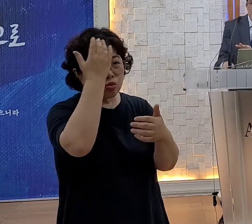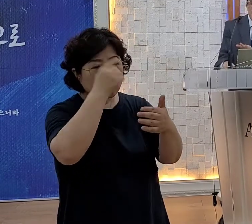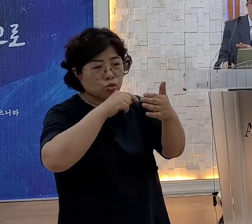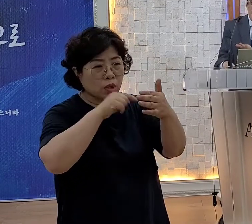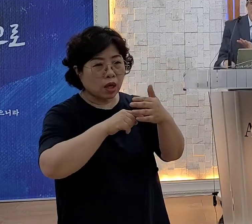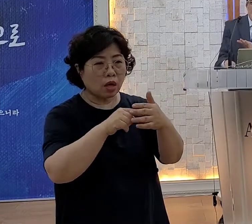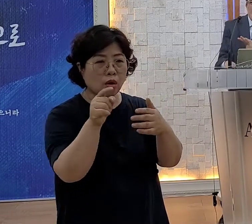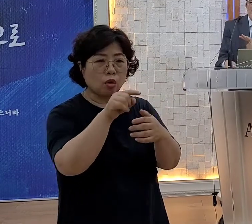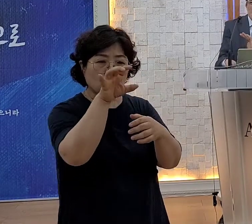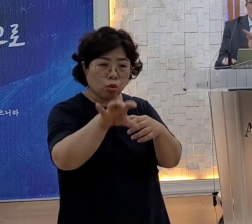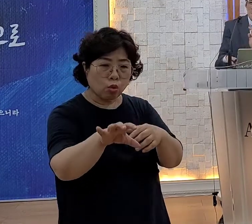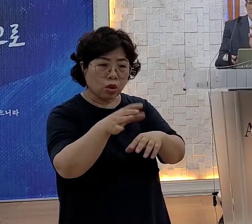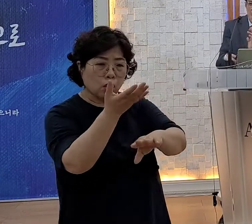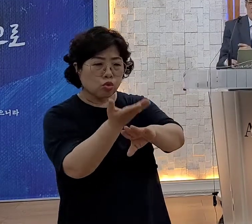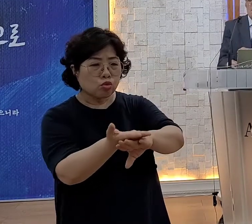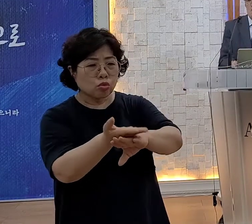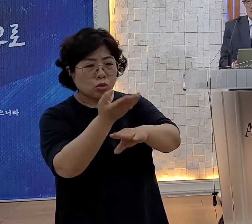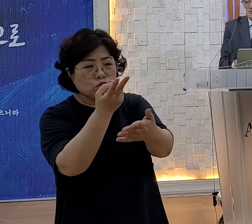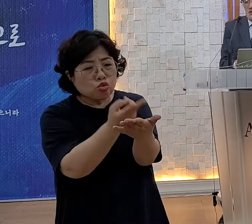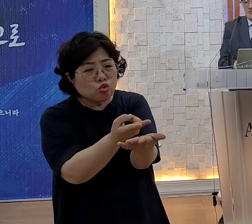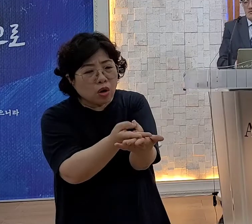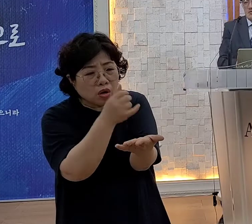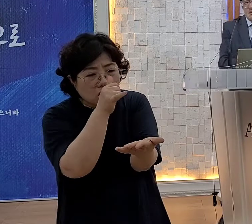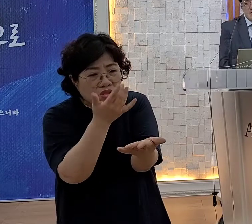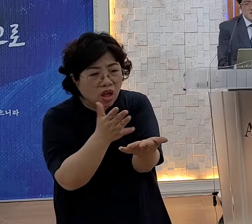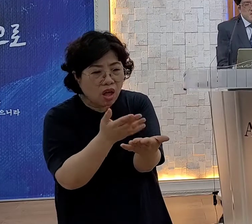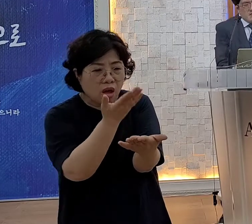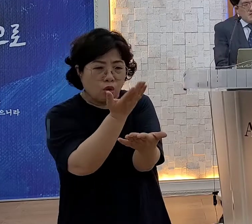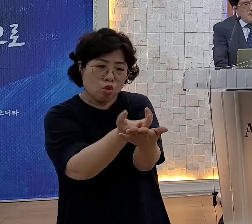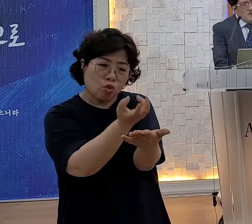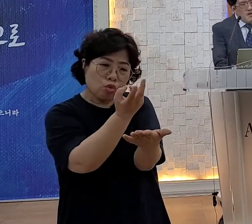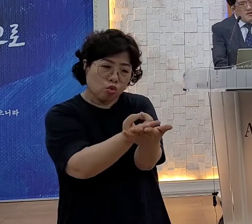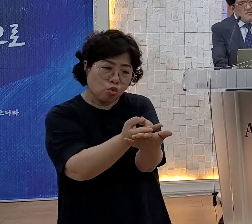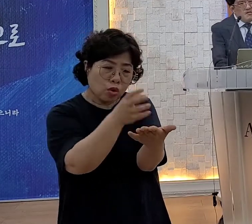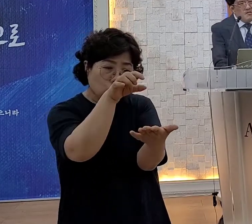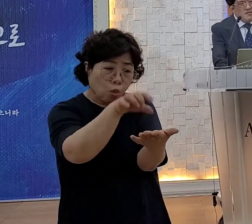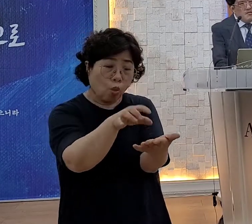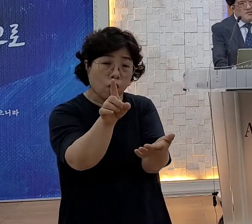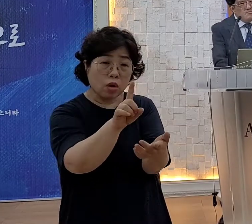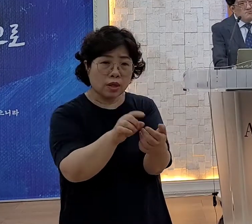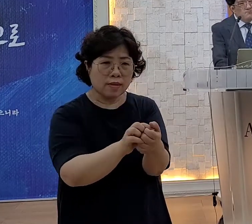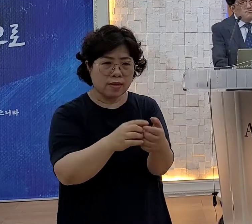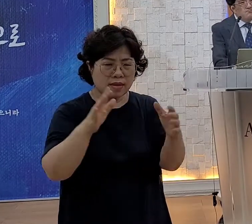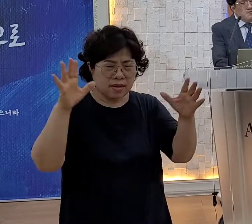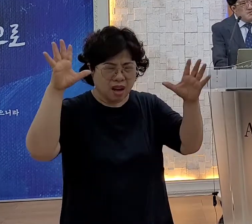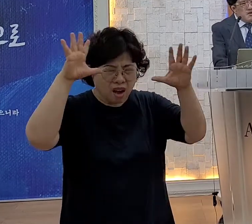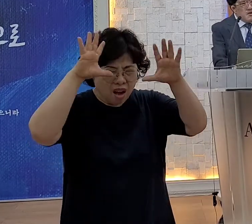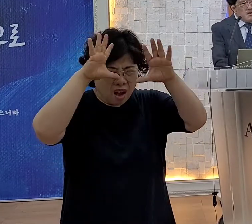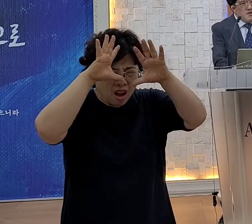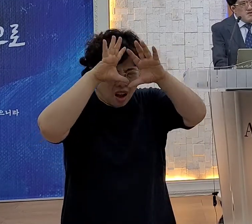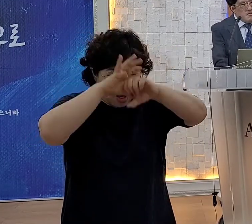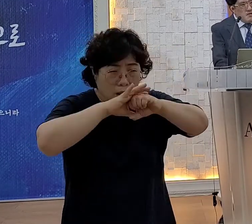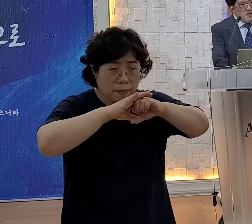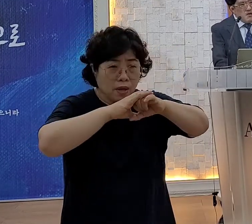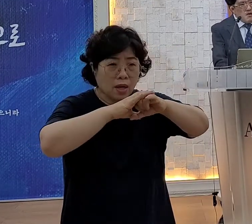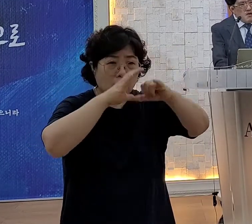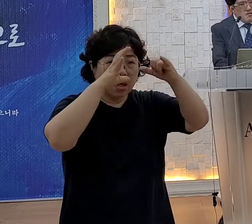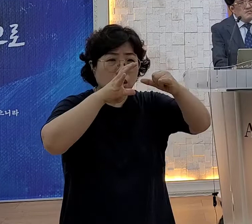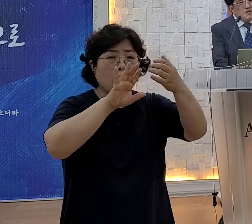있었습니다. 그 누워 있는 장소가 어디였냐면 저 캄캄한 우주 끝에